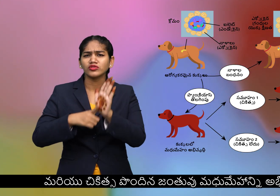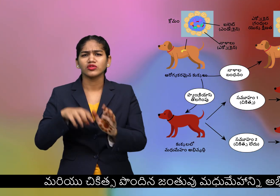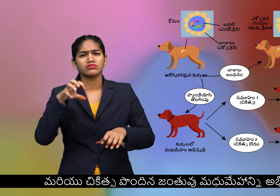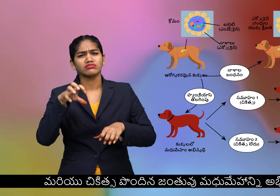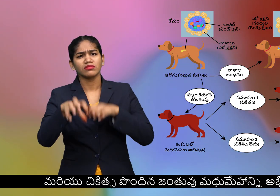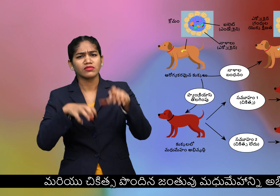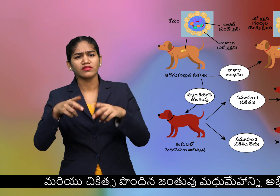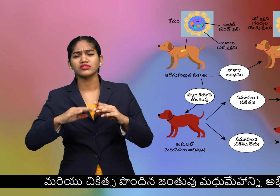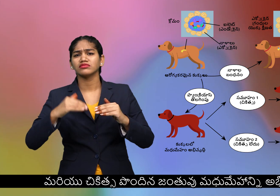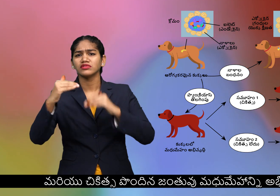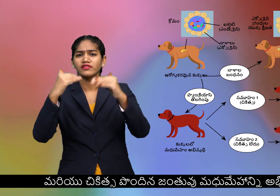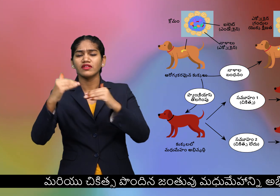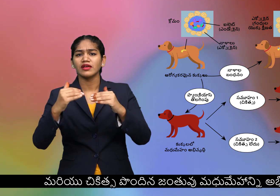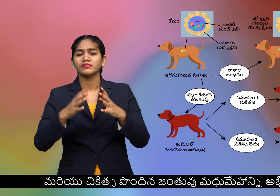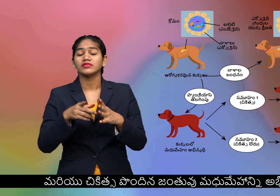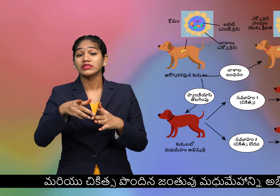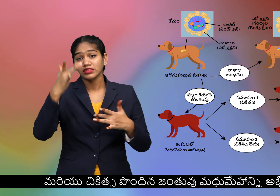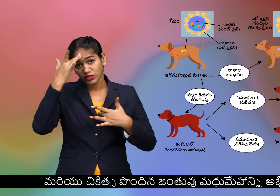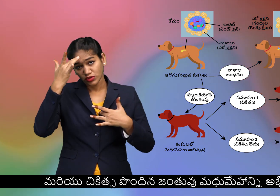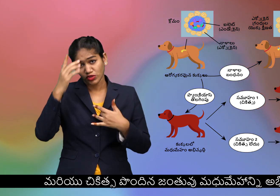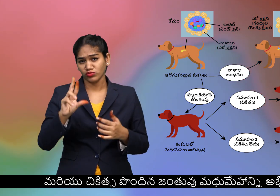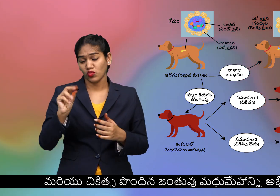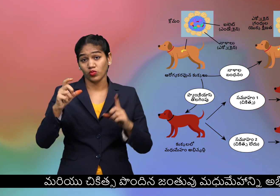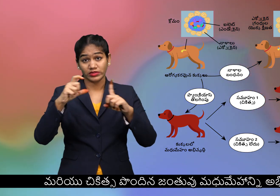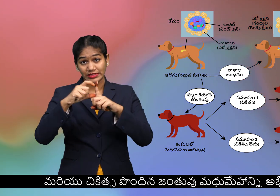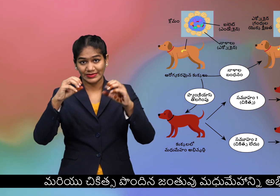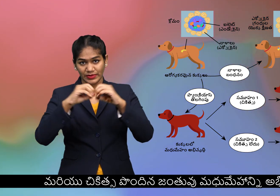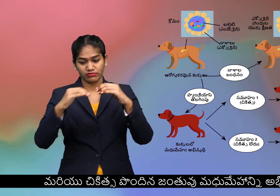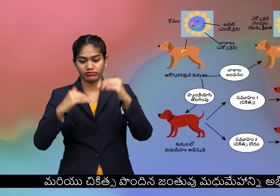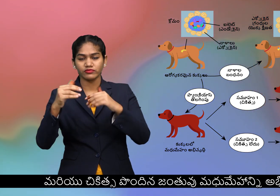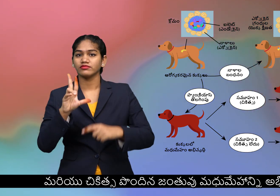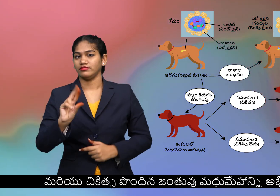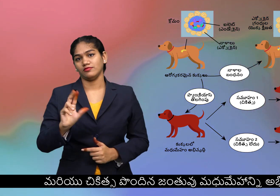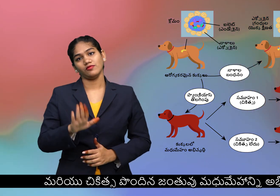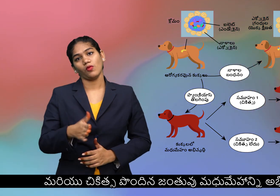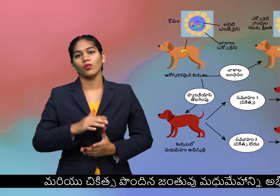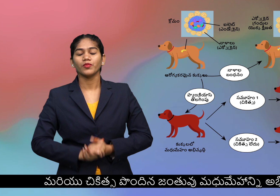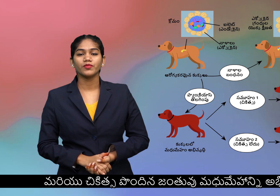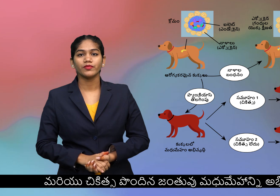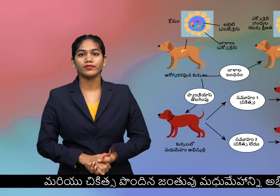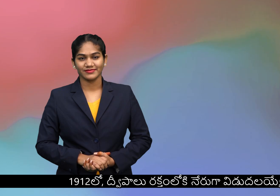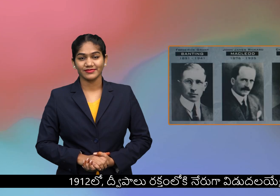మరియు చికిత్స పొందిన జంతువు మధుమేహాన్ని అభివృద్ధి చేయదు.